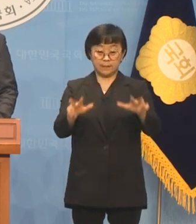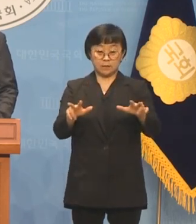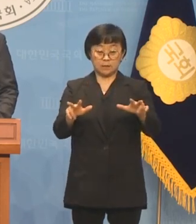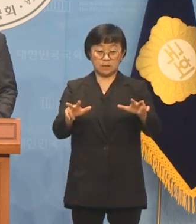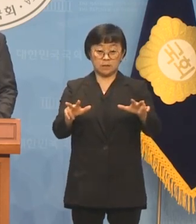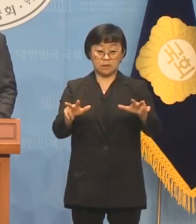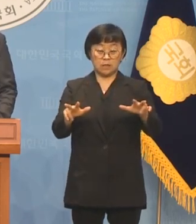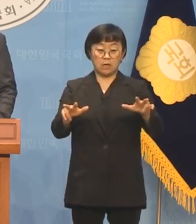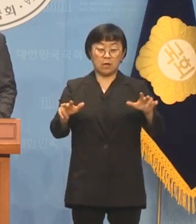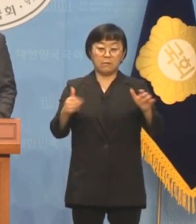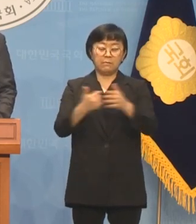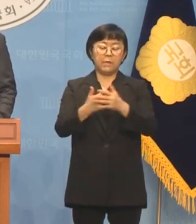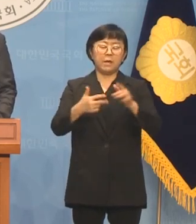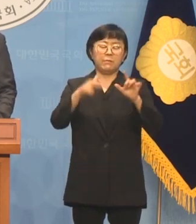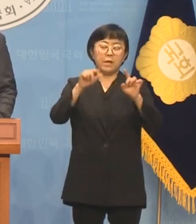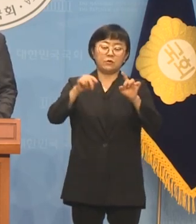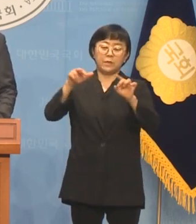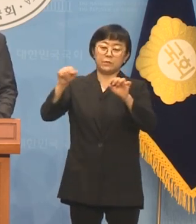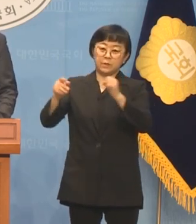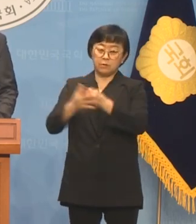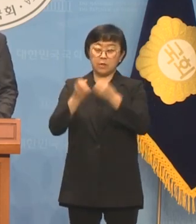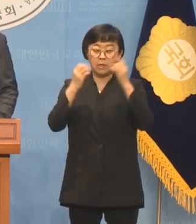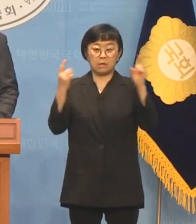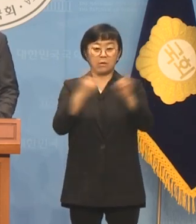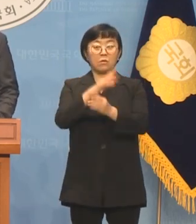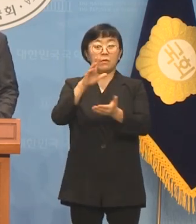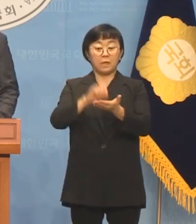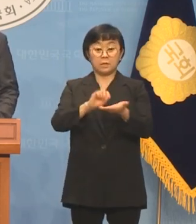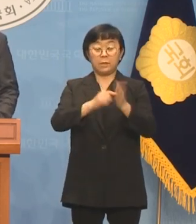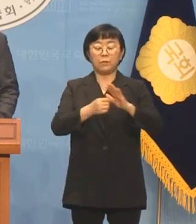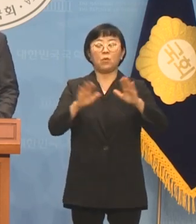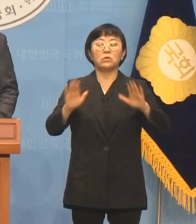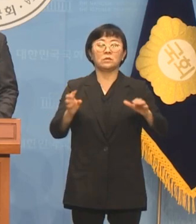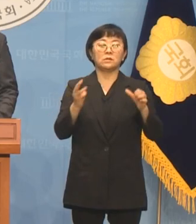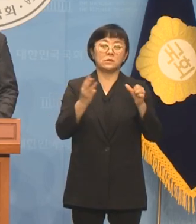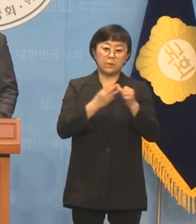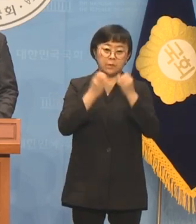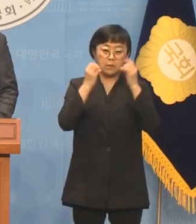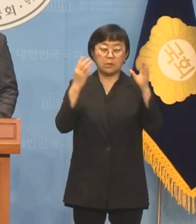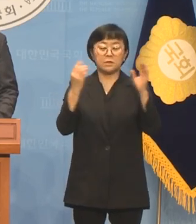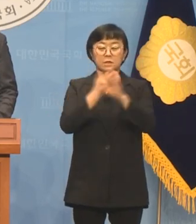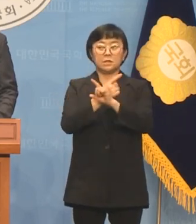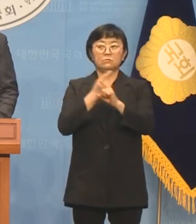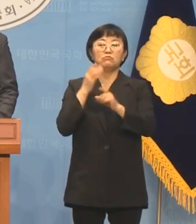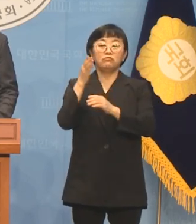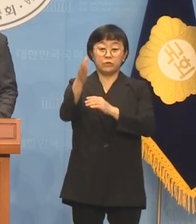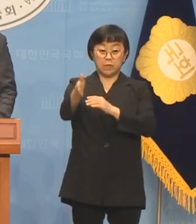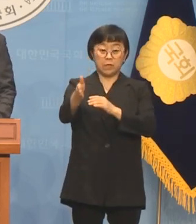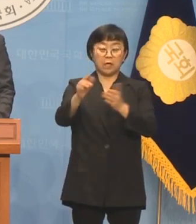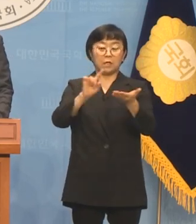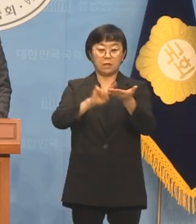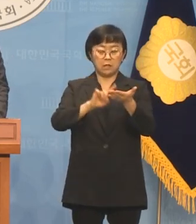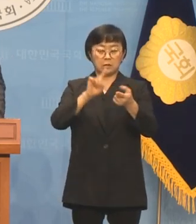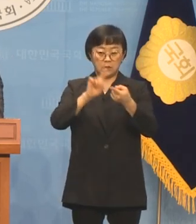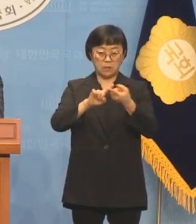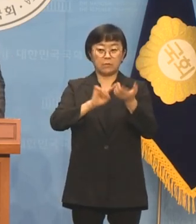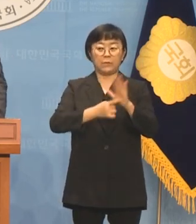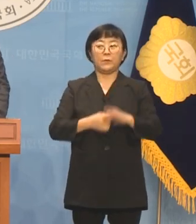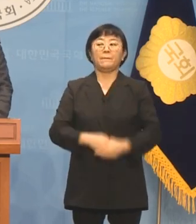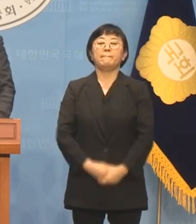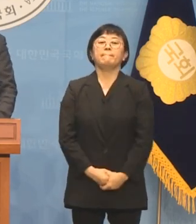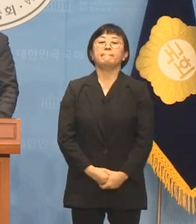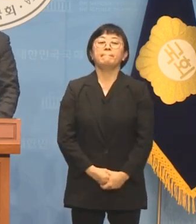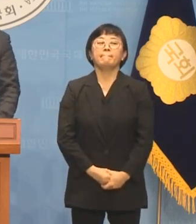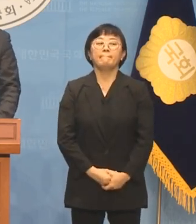매주 개혁과제들을 발표해 오고 있습니다. 오늘은 그 세 번째로 혁신 분야 개혁과제를 발표하겠습니다.